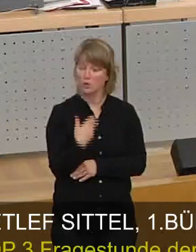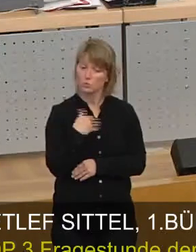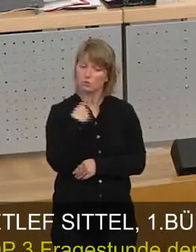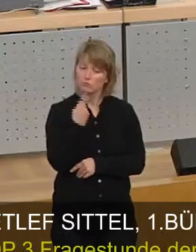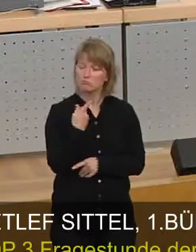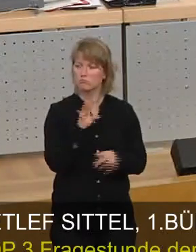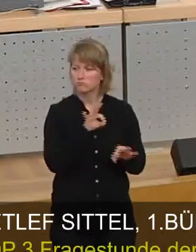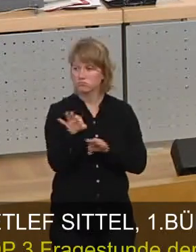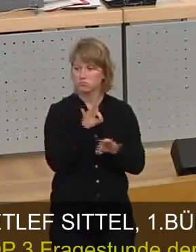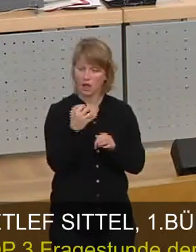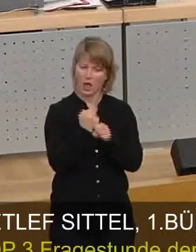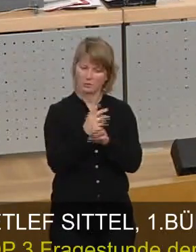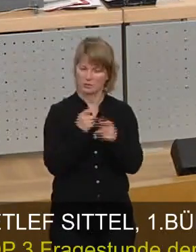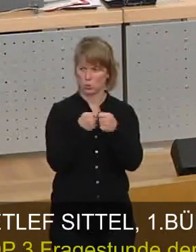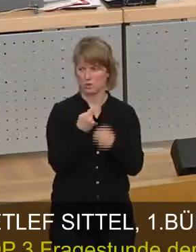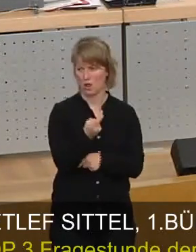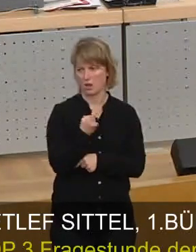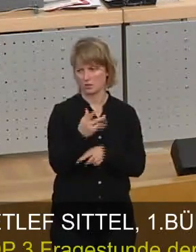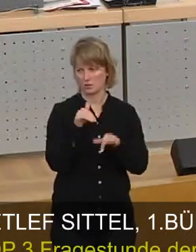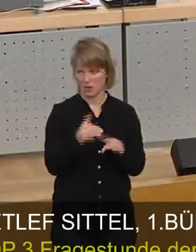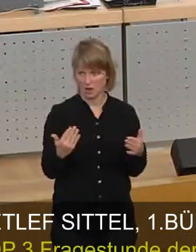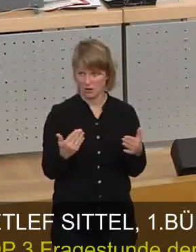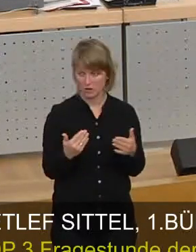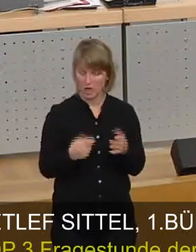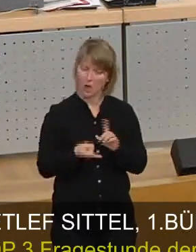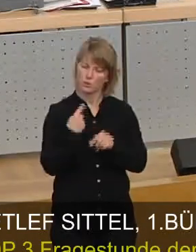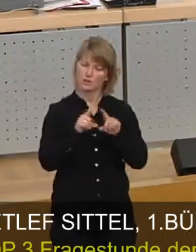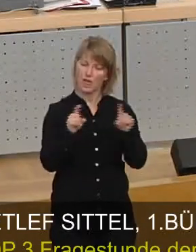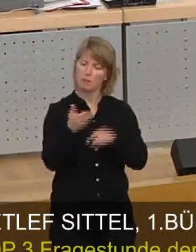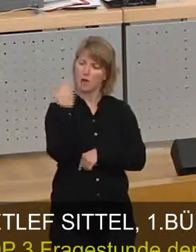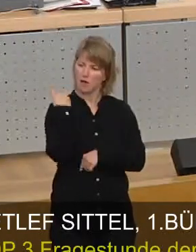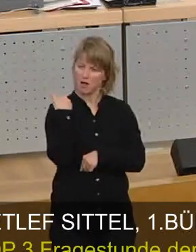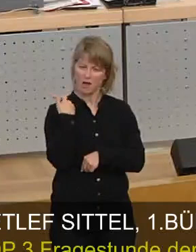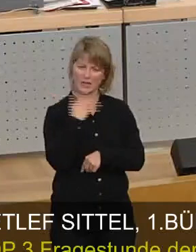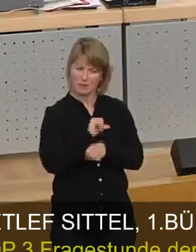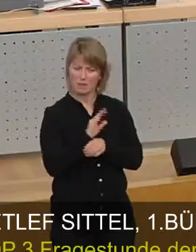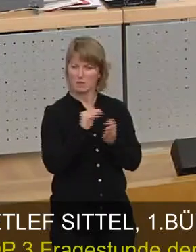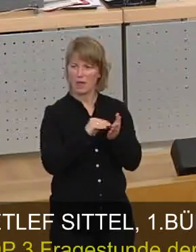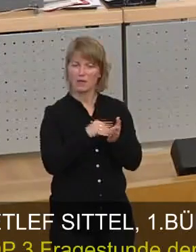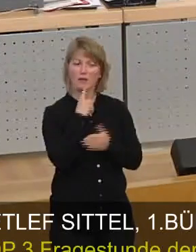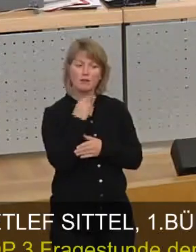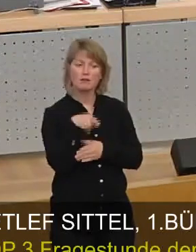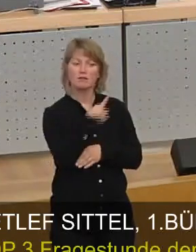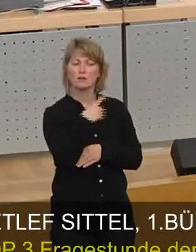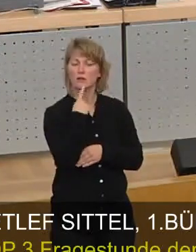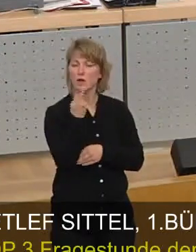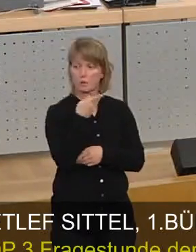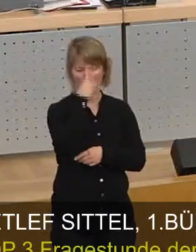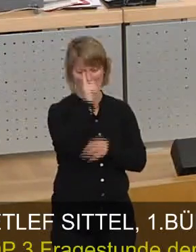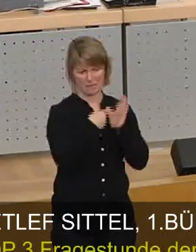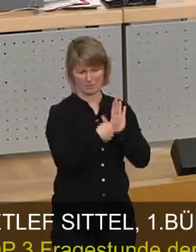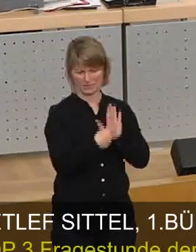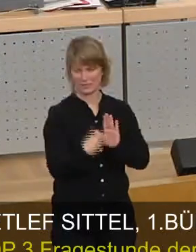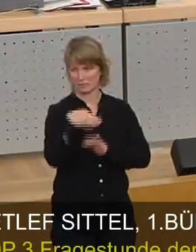Arbeitskontakte auch haben. Wir haben auch zu dem Thema Polizeipräsenz in Vergangenheit in den ansonsten ja nicht öffentlichen Sitzungen des Kriminalpräventiven Rats